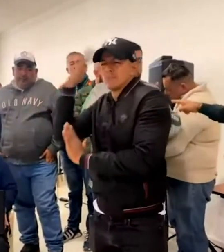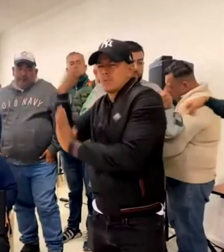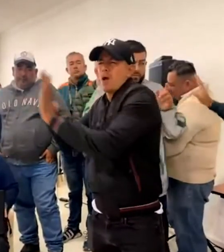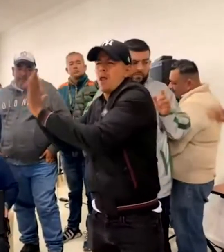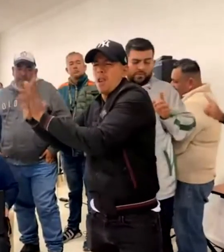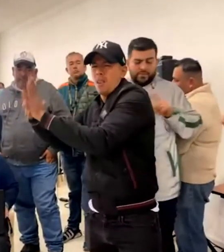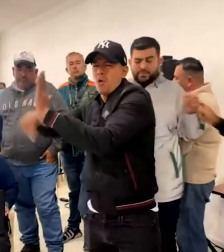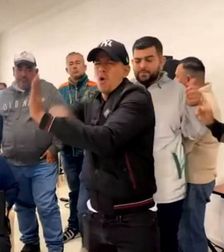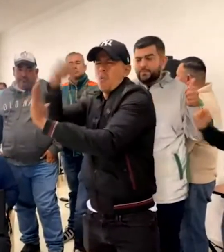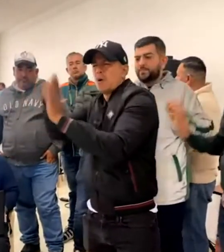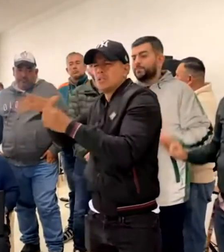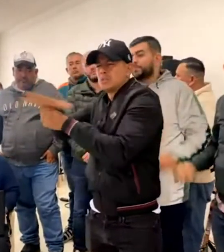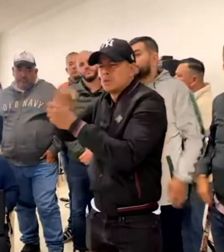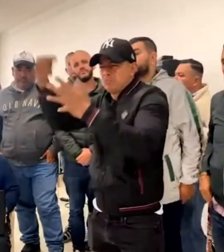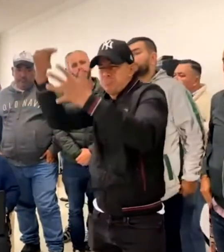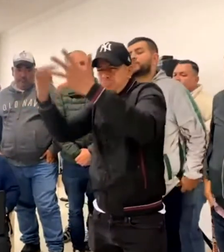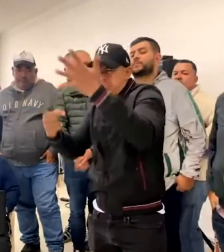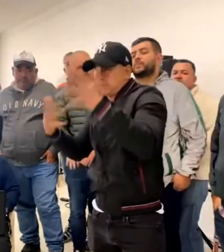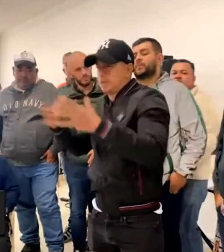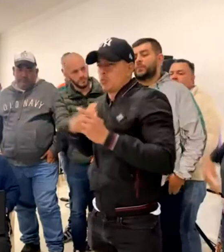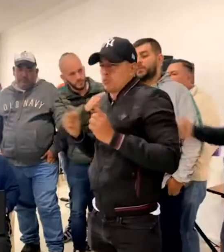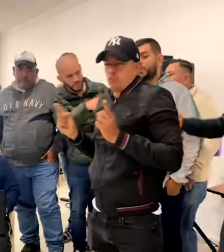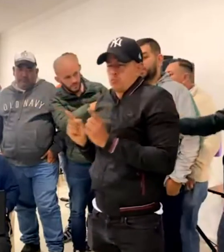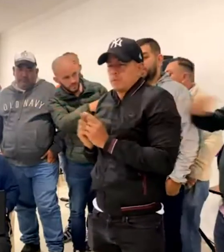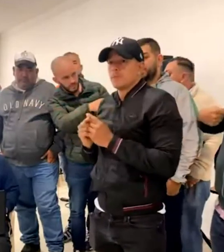nosotros ustedes ya saben